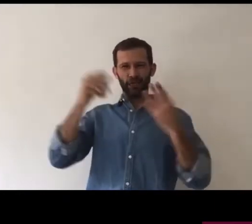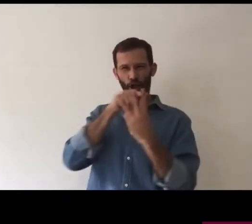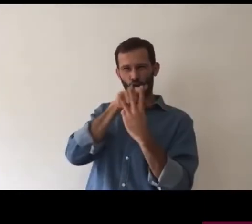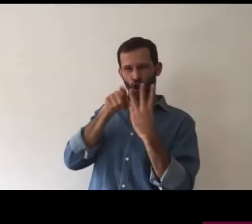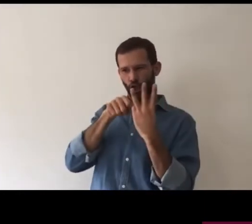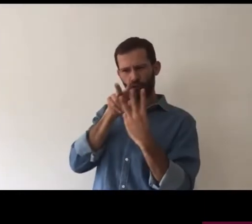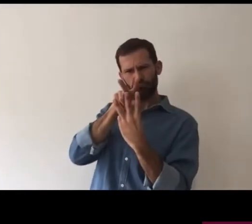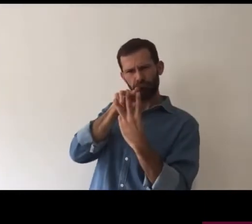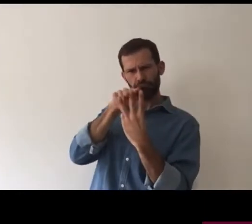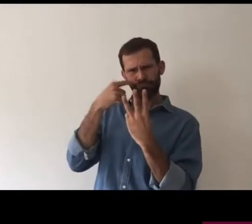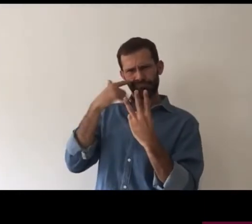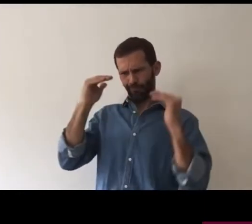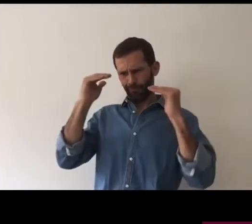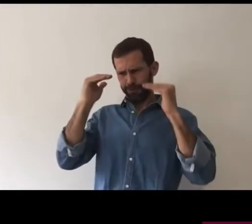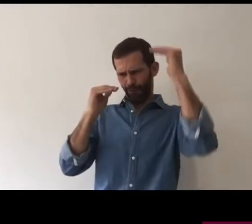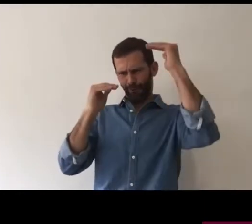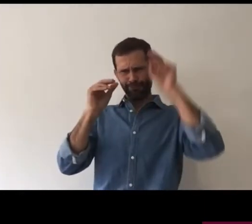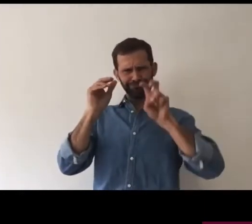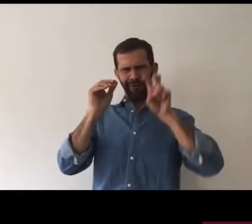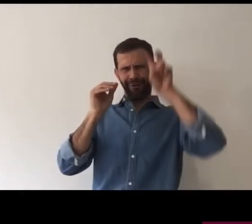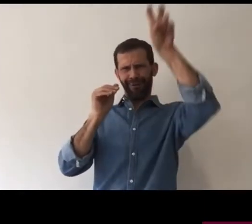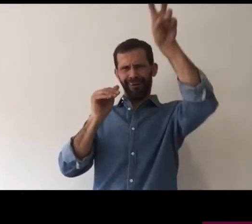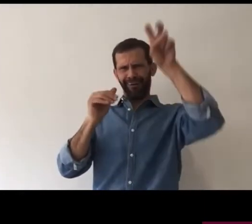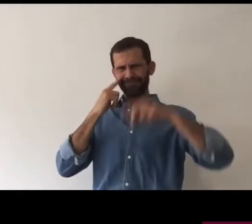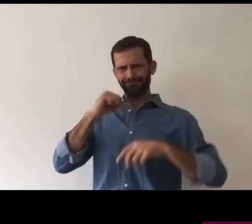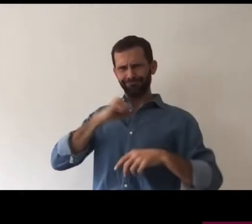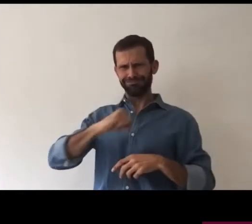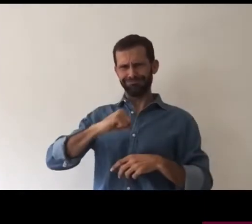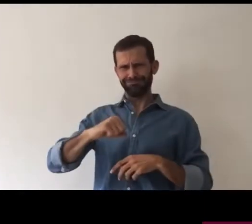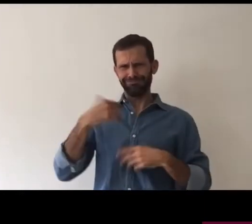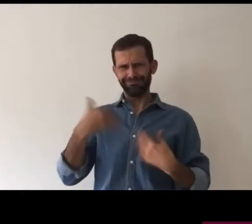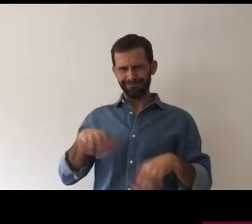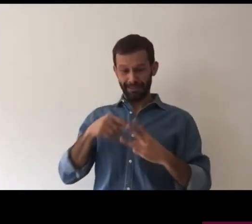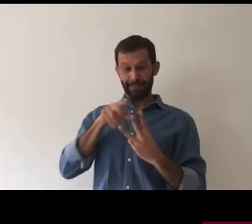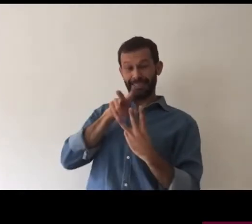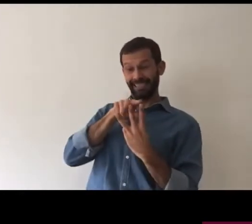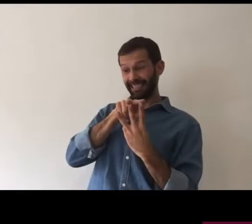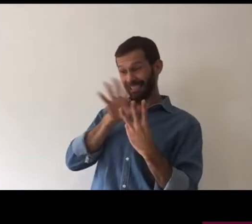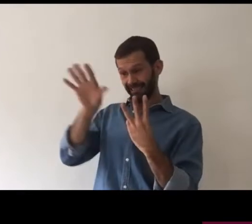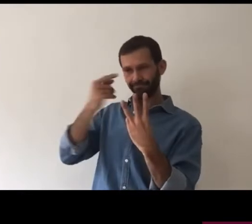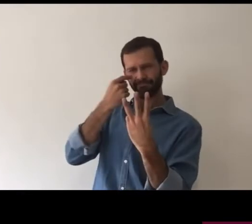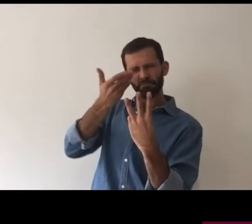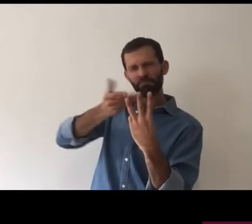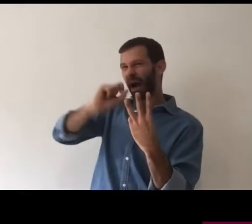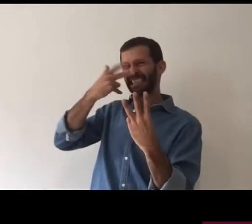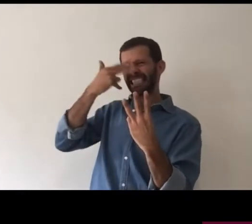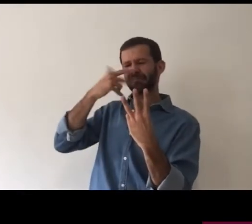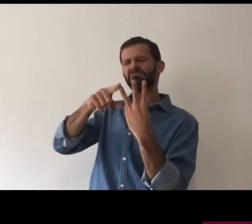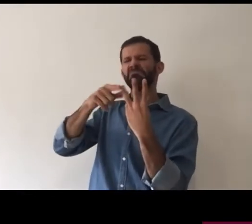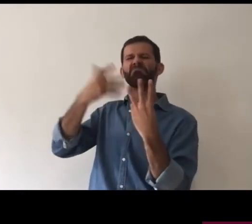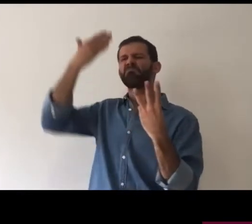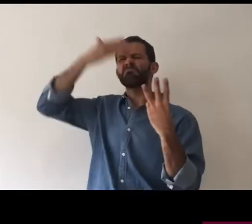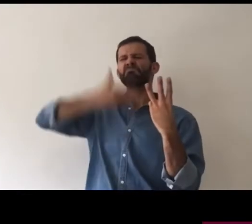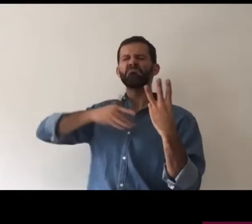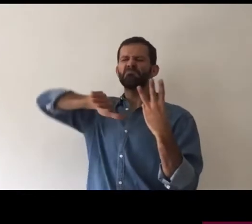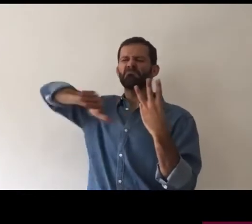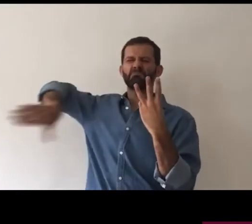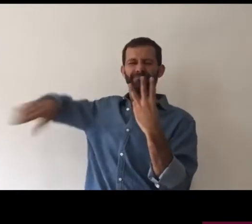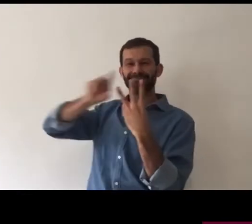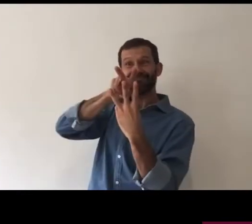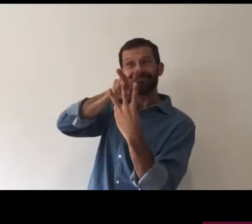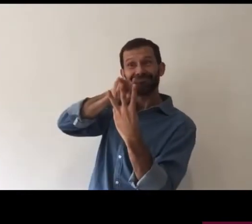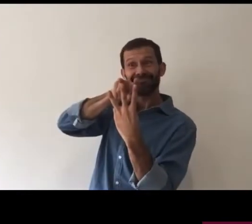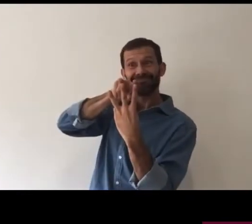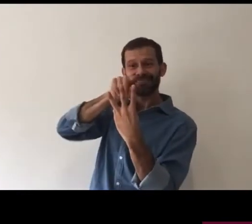si dejamos a un lado los de concreción y nos centramos en los conceptos abstractos, hay un salto cualitativo bastante